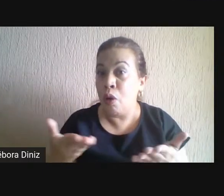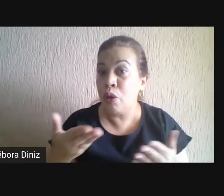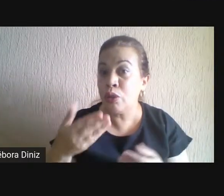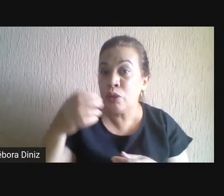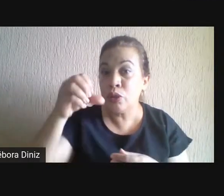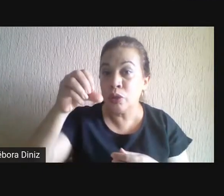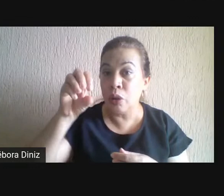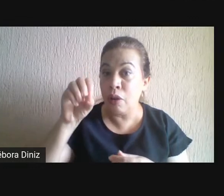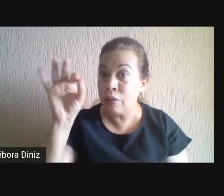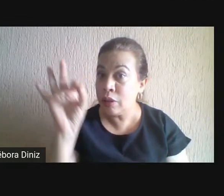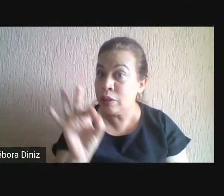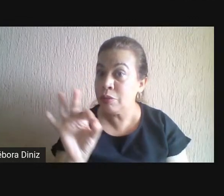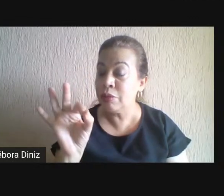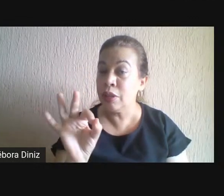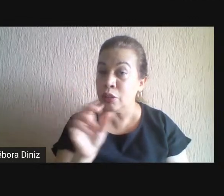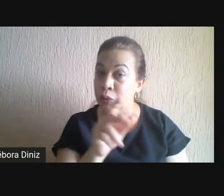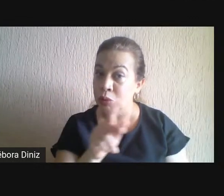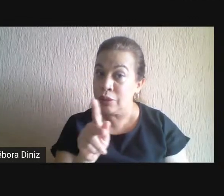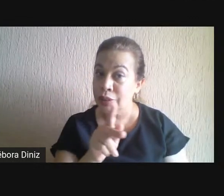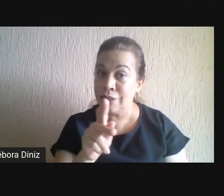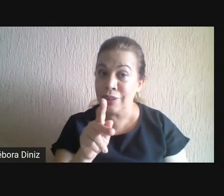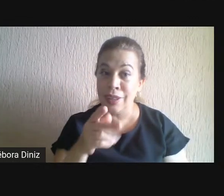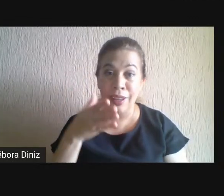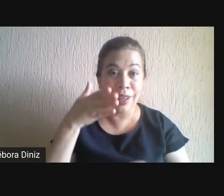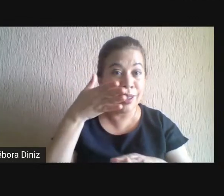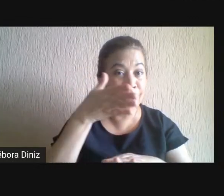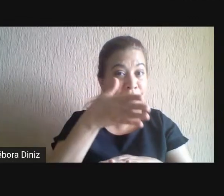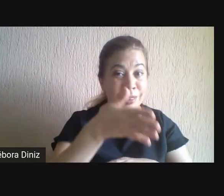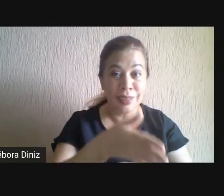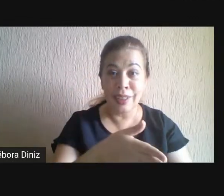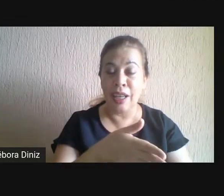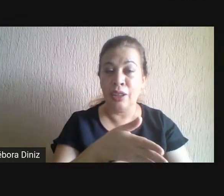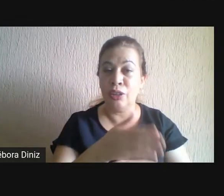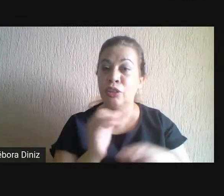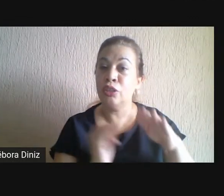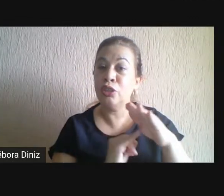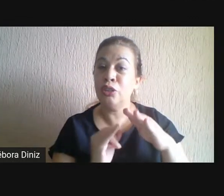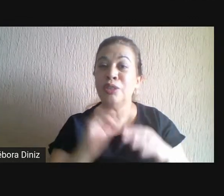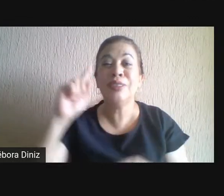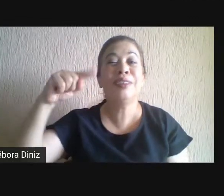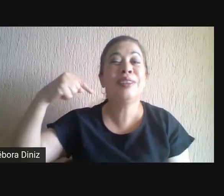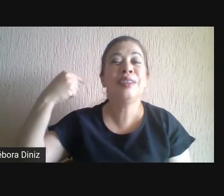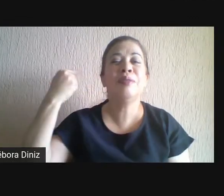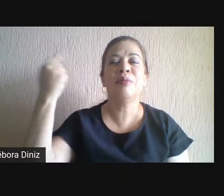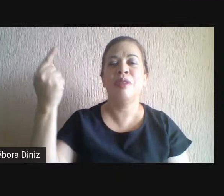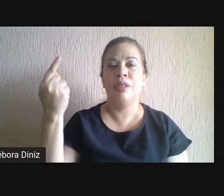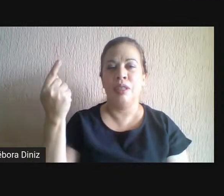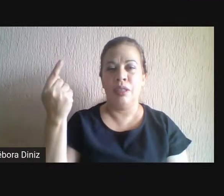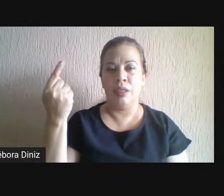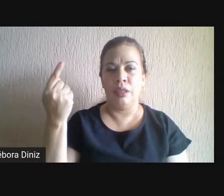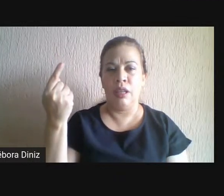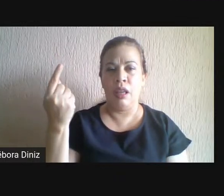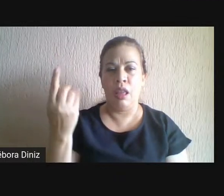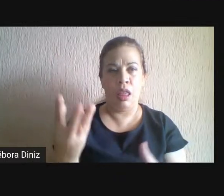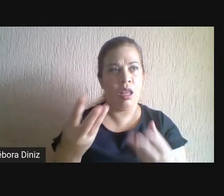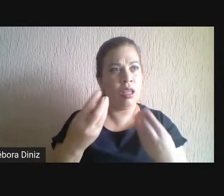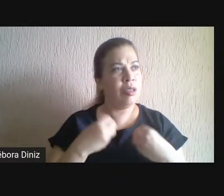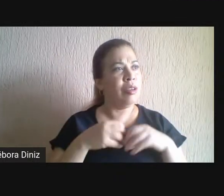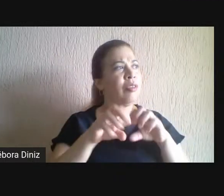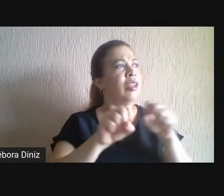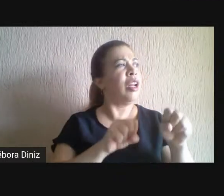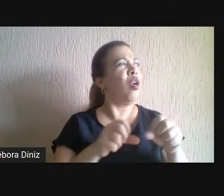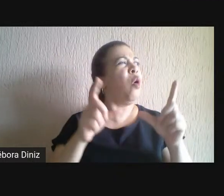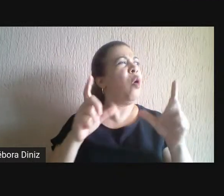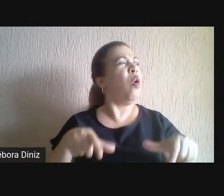desses entraram na rede no período posterior. Eles receberam a formação aonde? Na